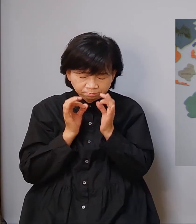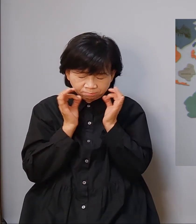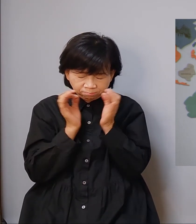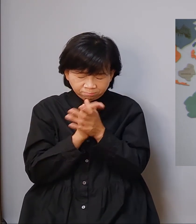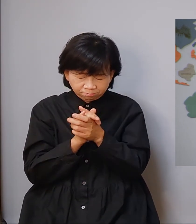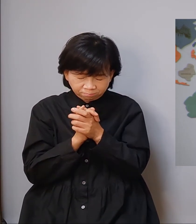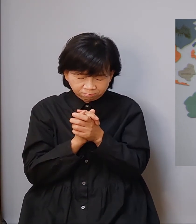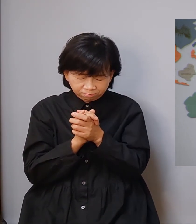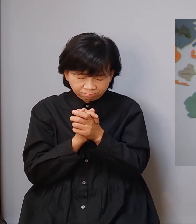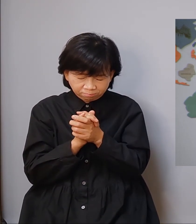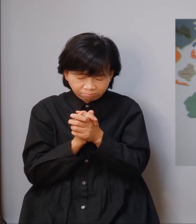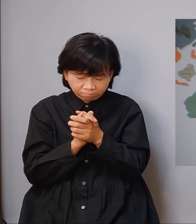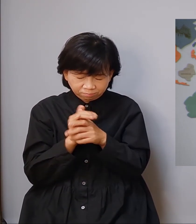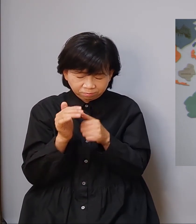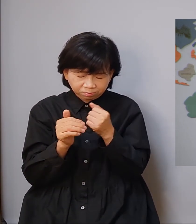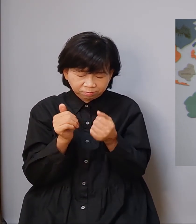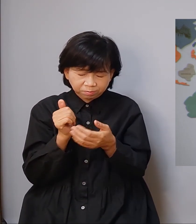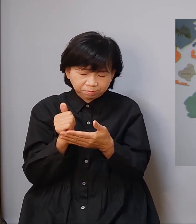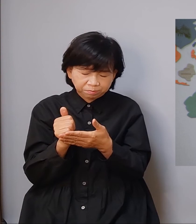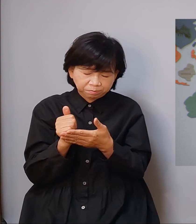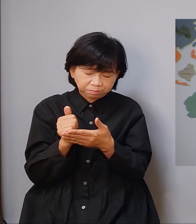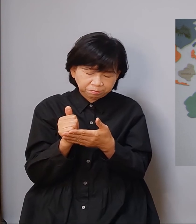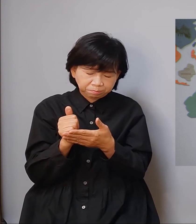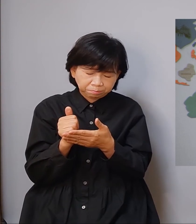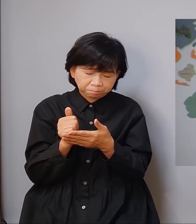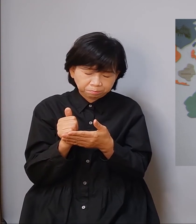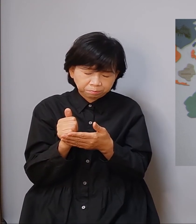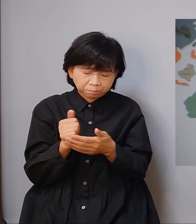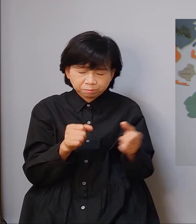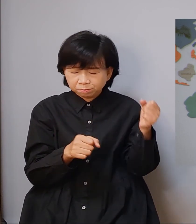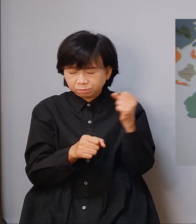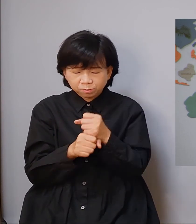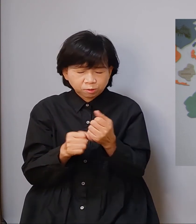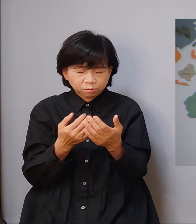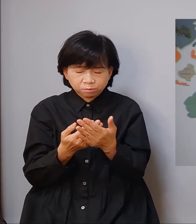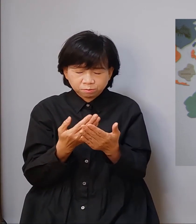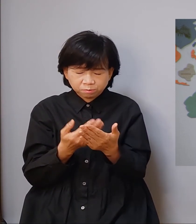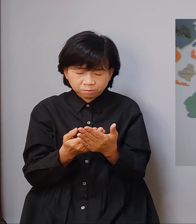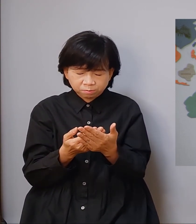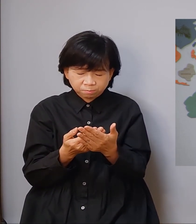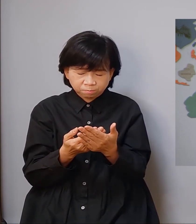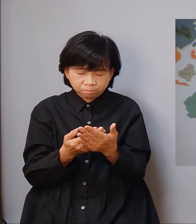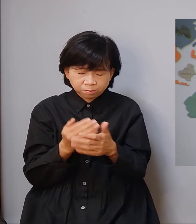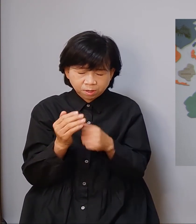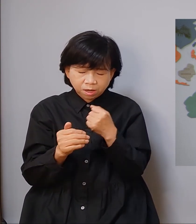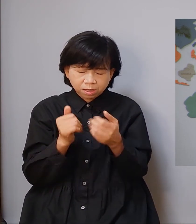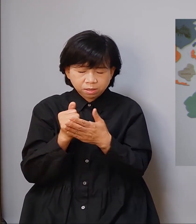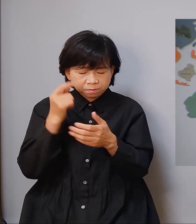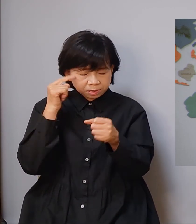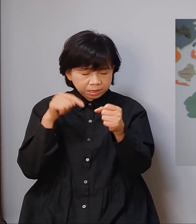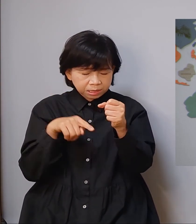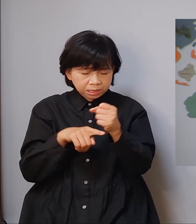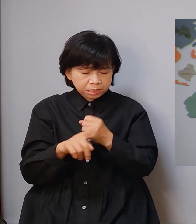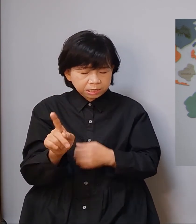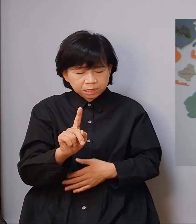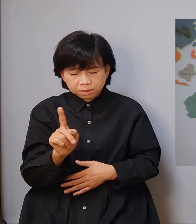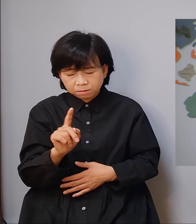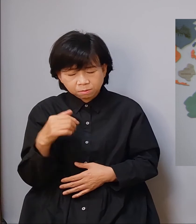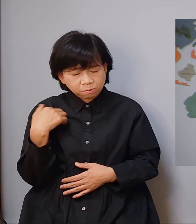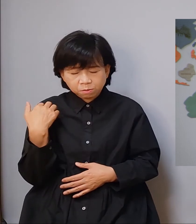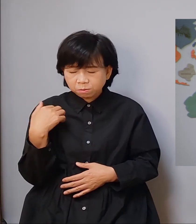간절함으로 절박한 심정으로 기도하오니 주여 회복시켜 주시옵소서. 하나님의 뜻이 어디 있는지